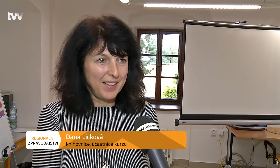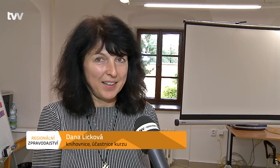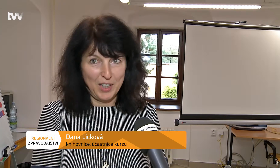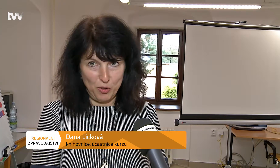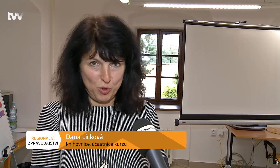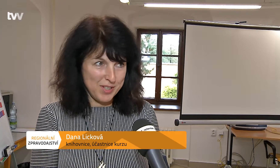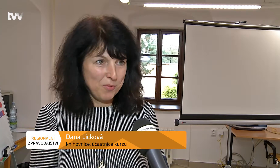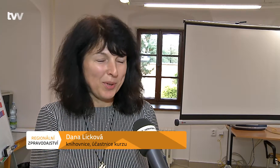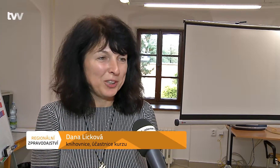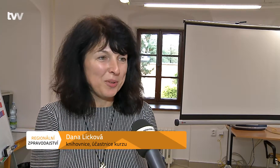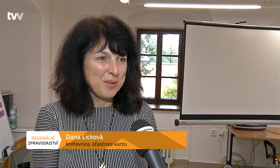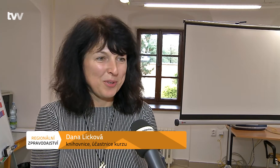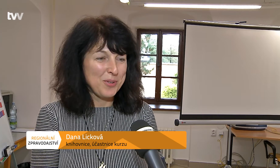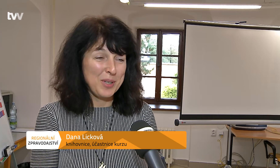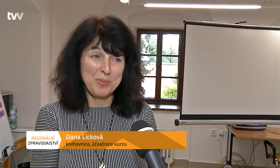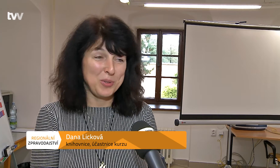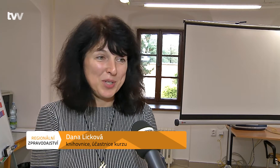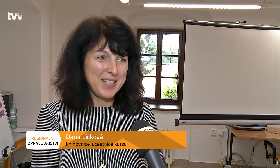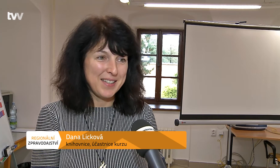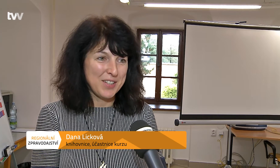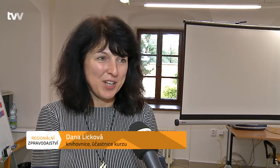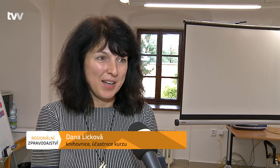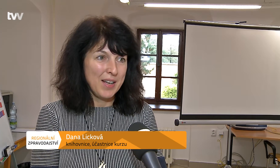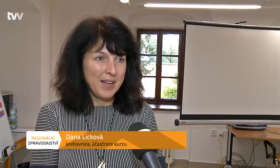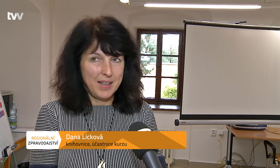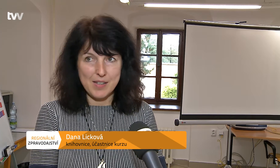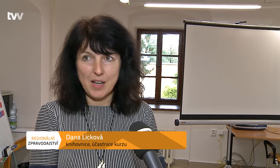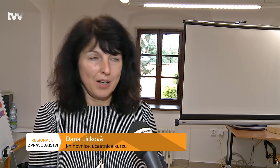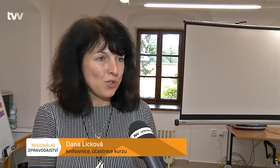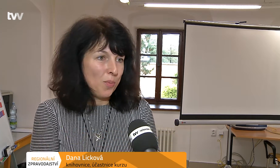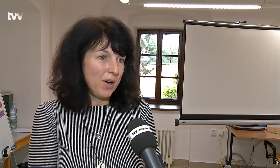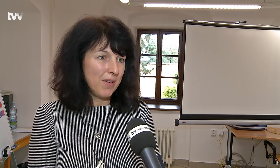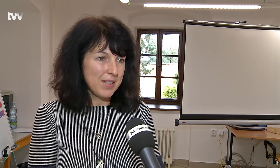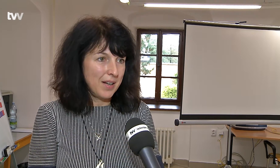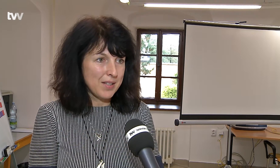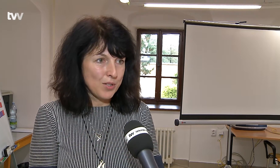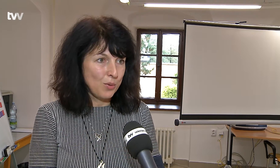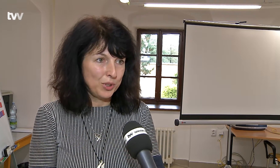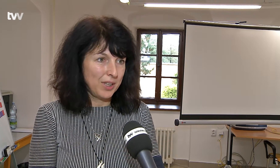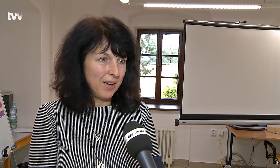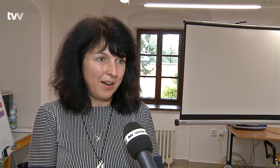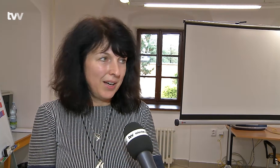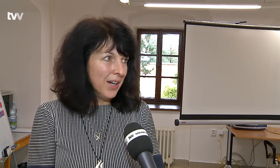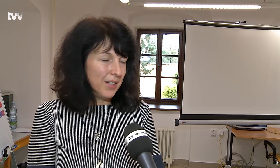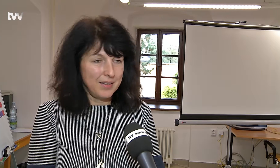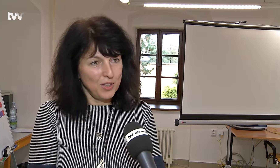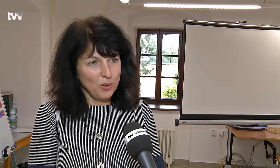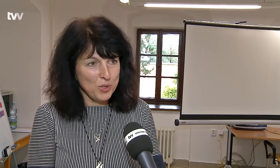5 letech, jelikož jsem v pokračovacím kurzu, tak můžu říct, že je stále co opakovat, stále se co učit a není to určitě